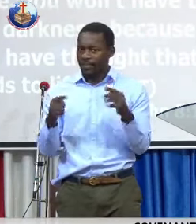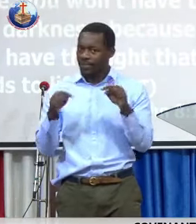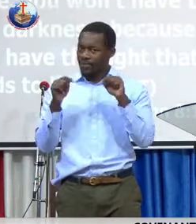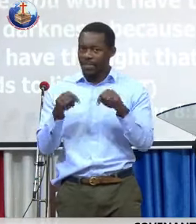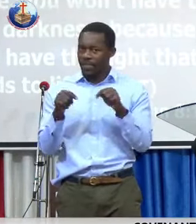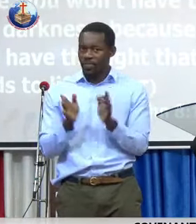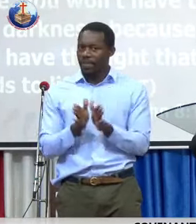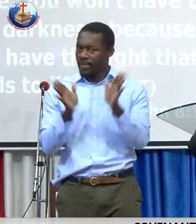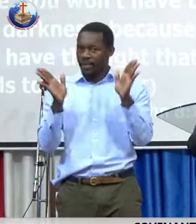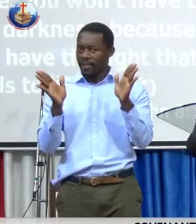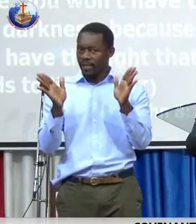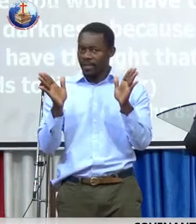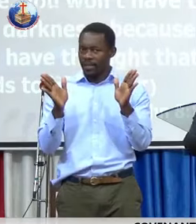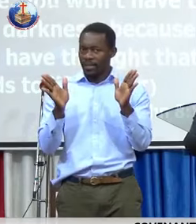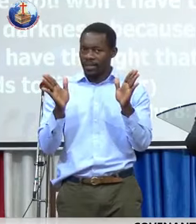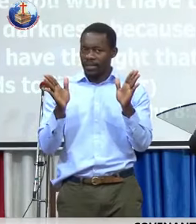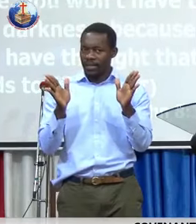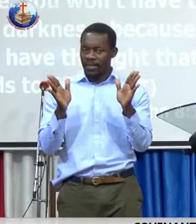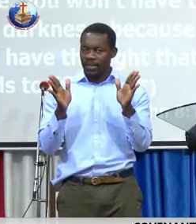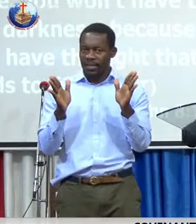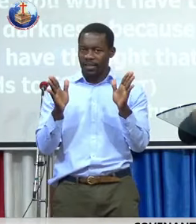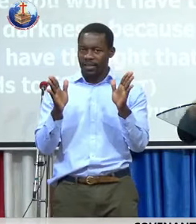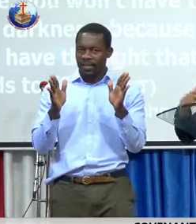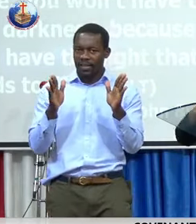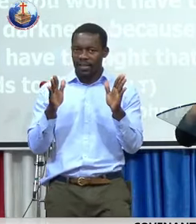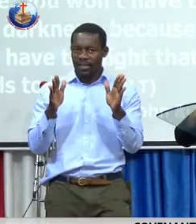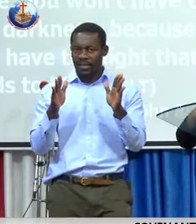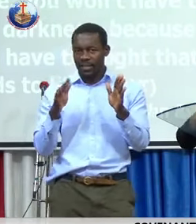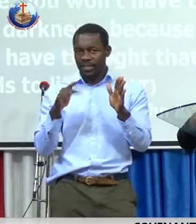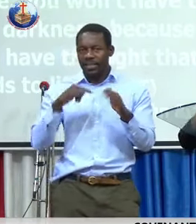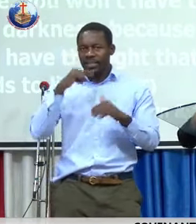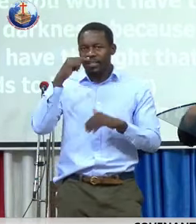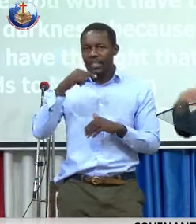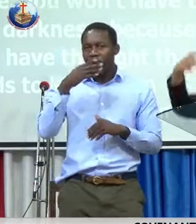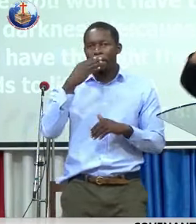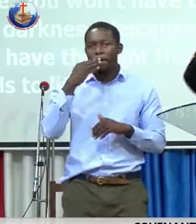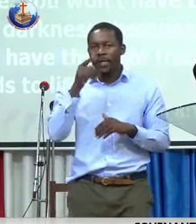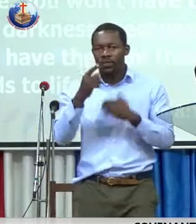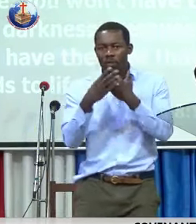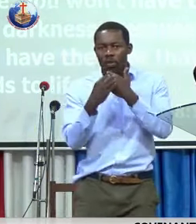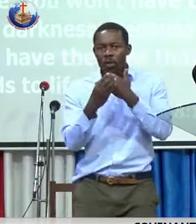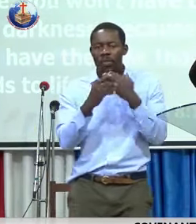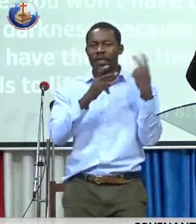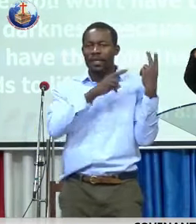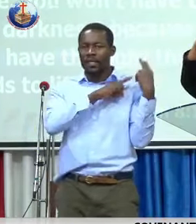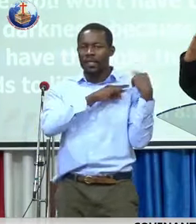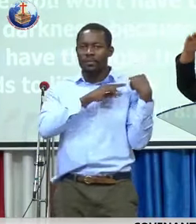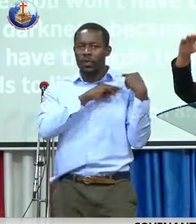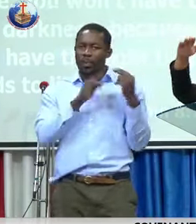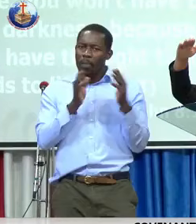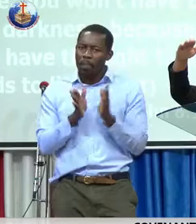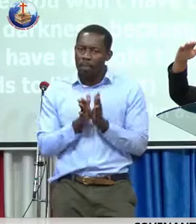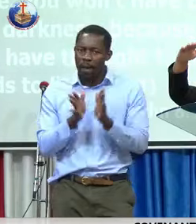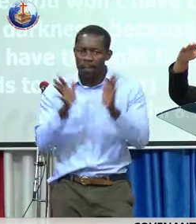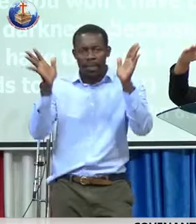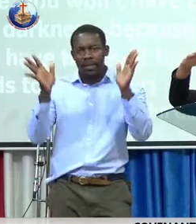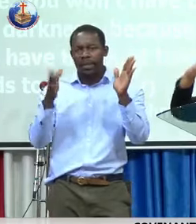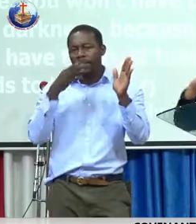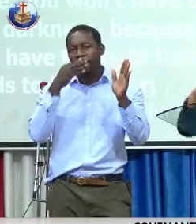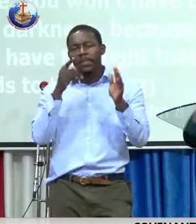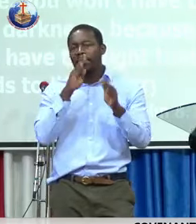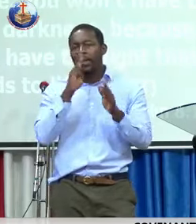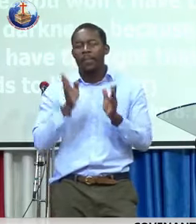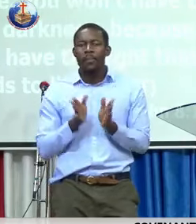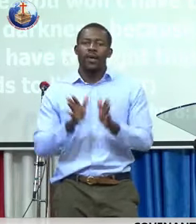Yesu kufanya mambo haya mbele ya umma, he was telling us that it is our responsibility to put ourselves in public eye to be seen by